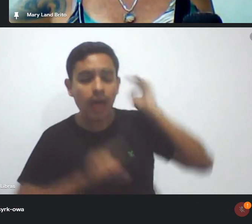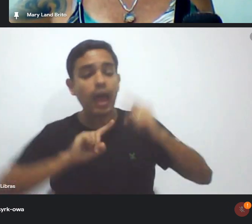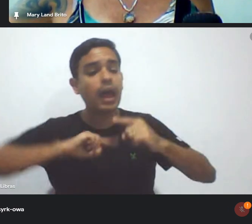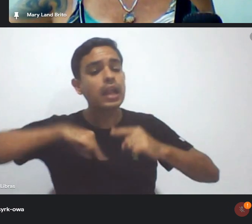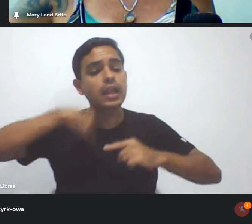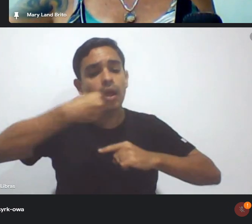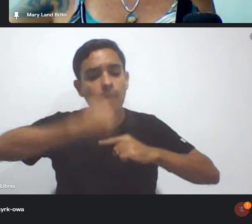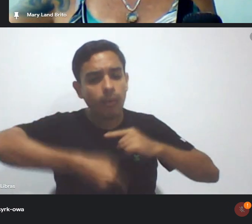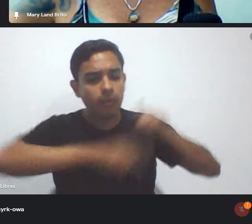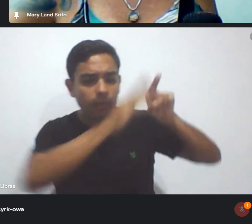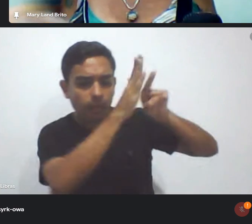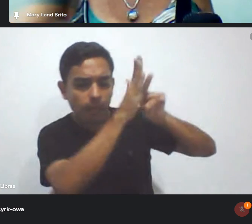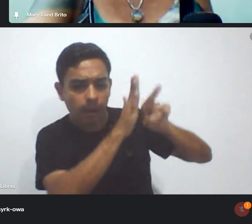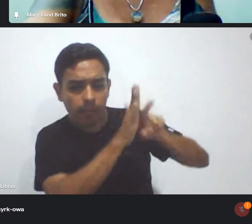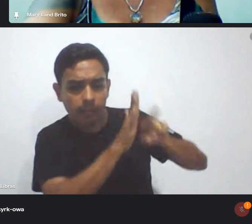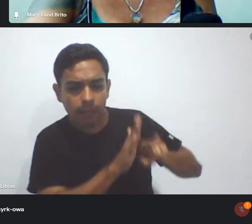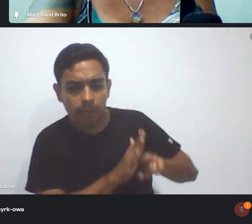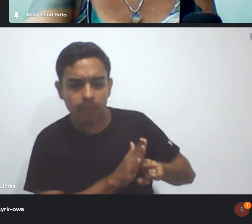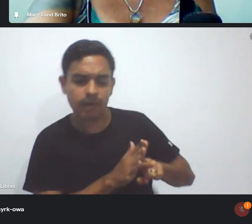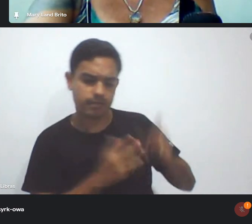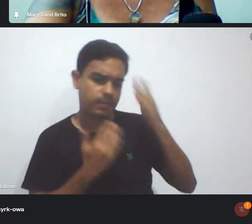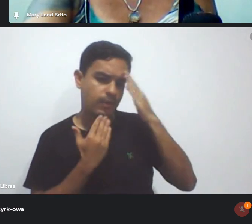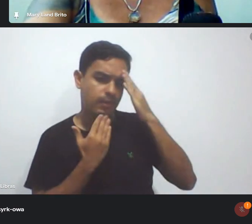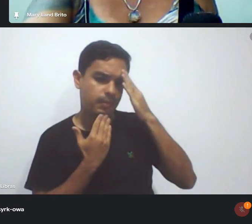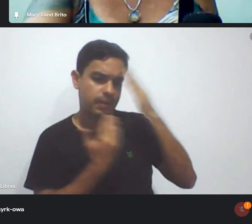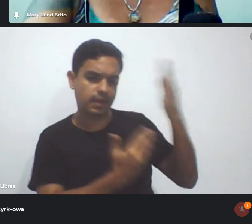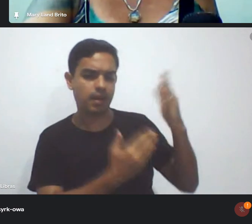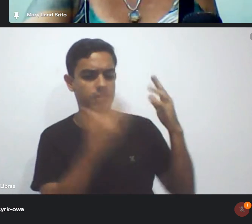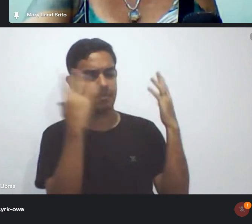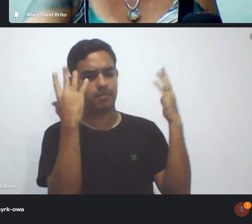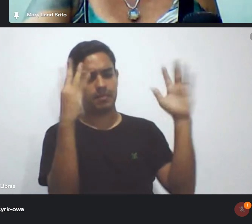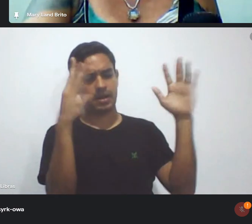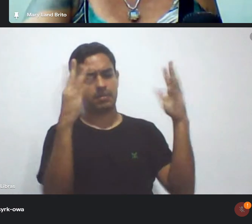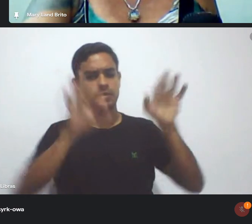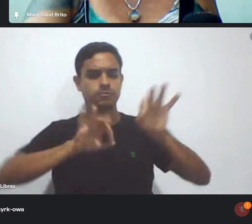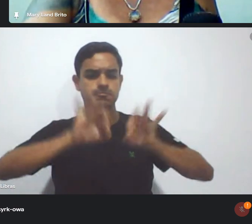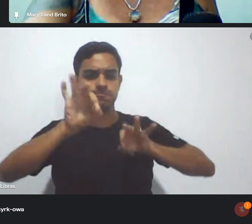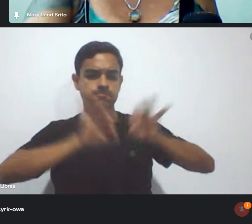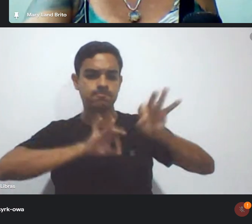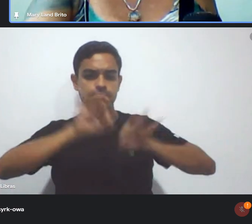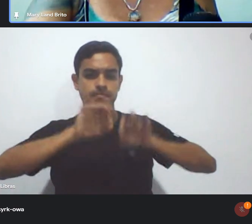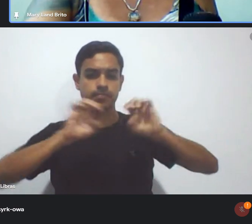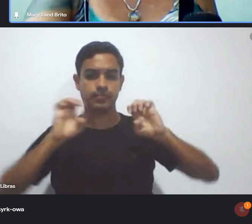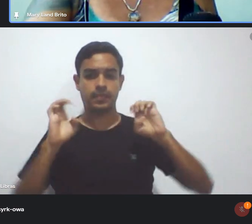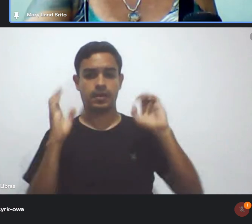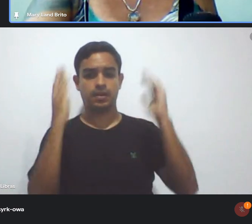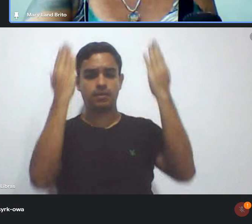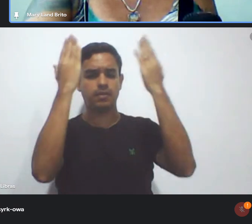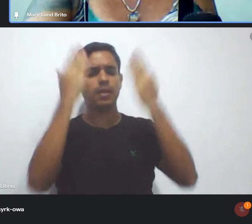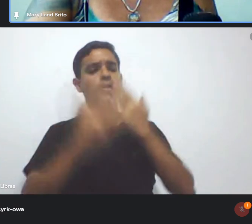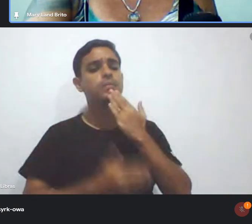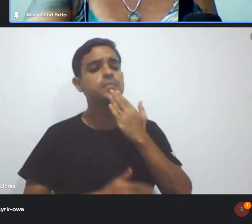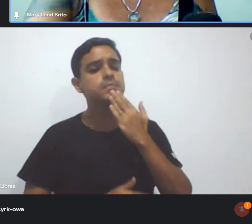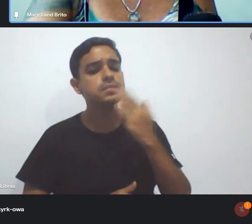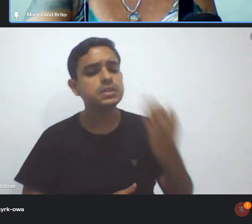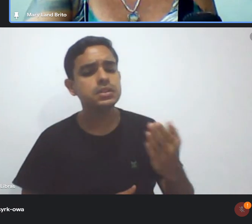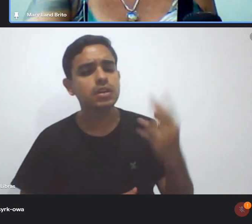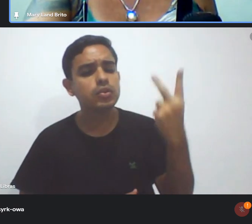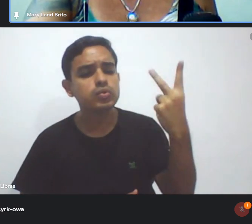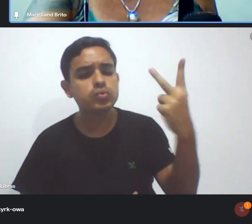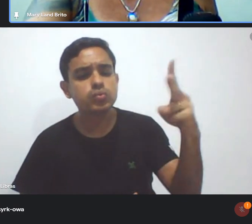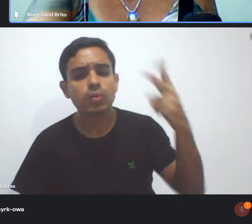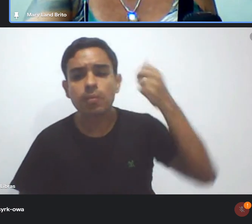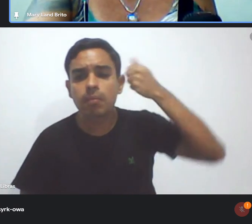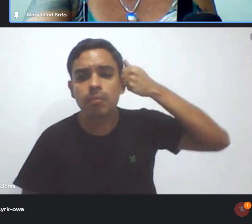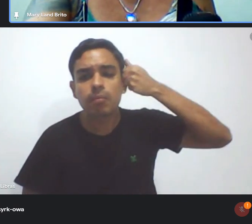das próximas reuniões. Tá bom? Obrigada. Parabéns pelo evento. Se autodescreve, já que tu entrou aí, se autodescreve.